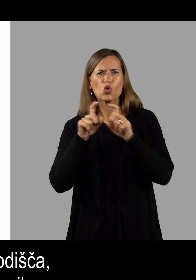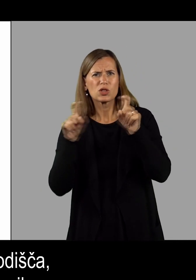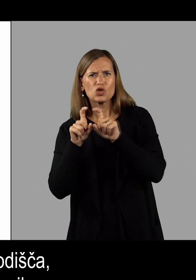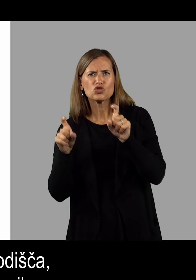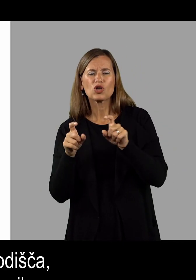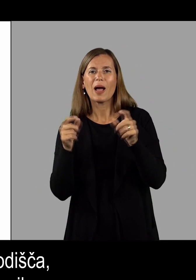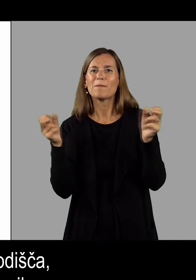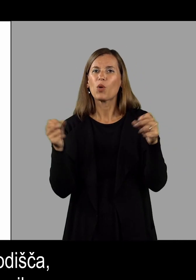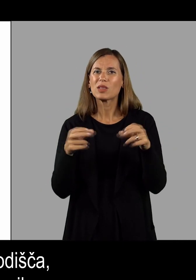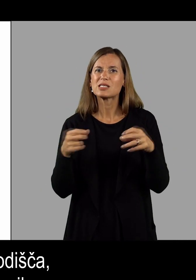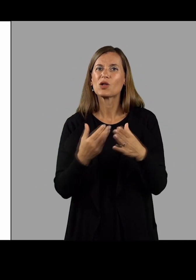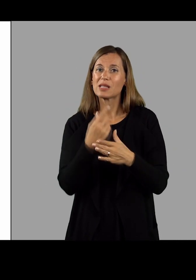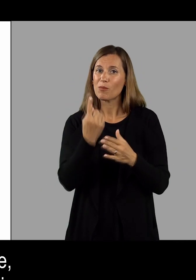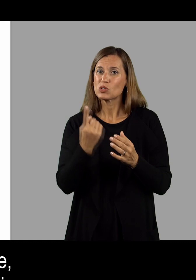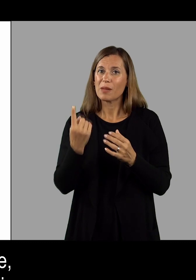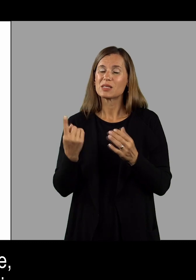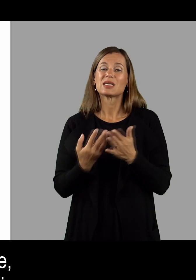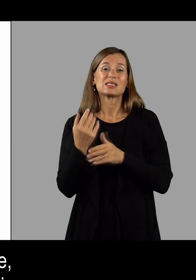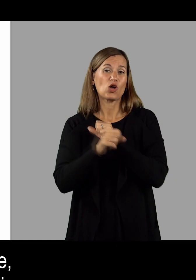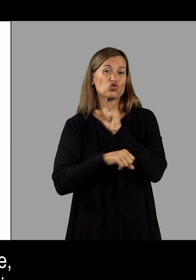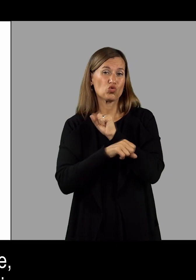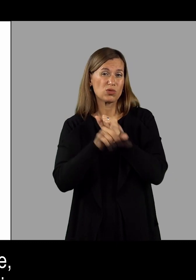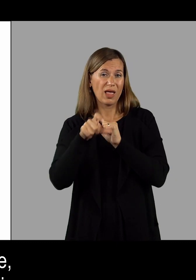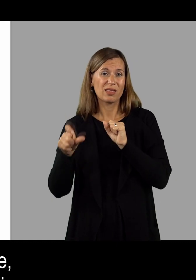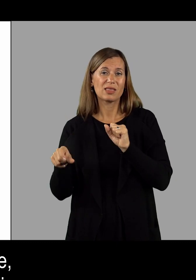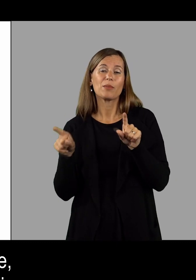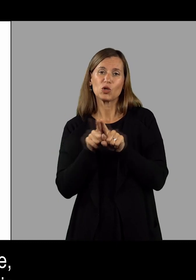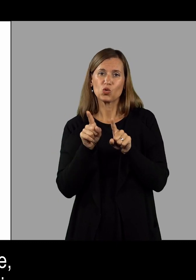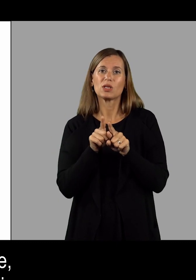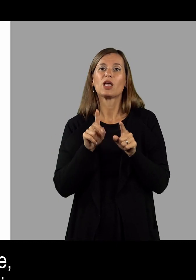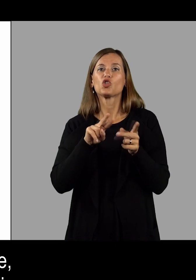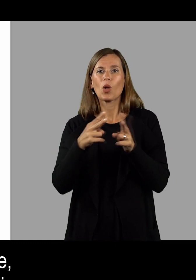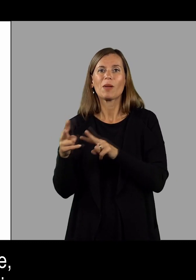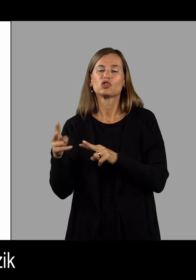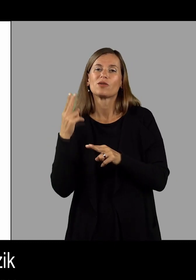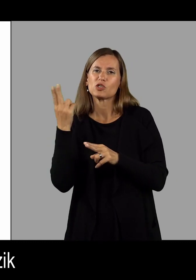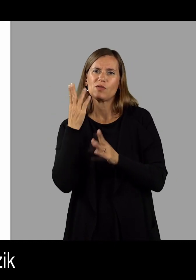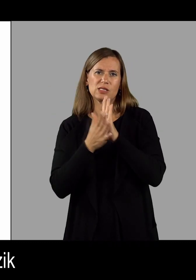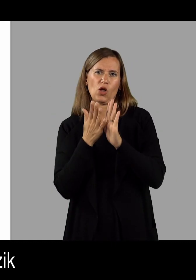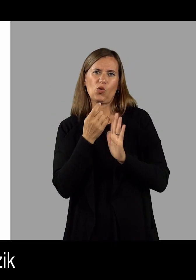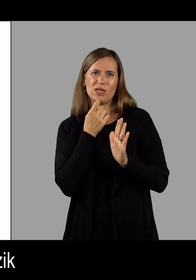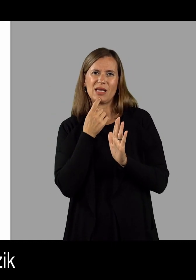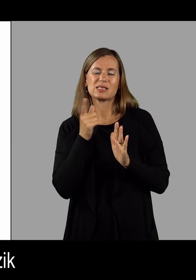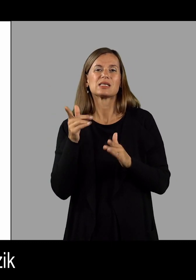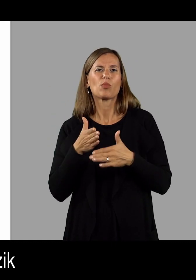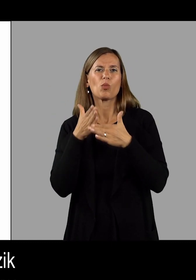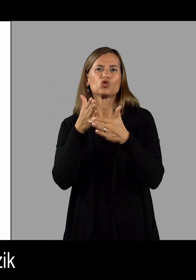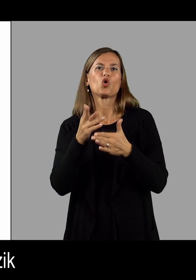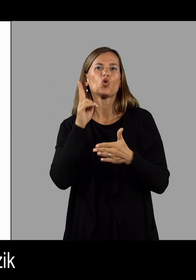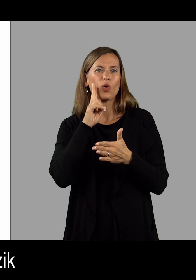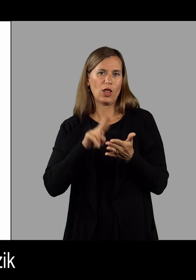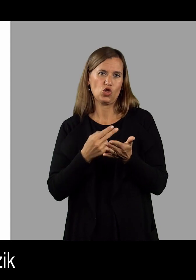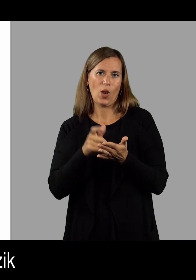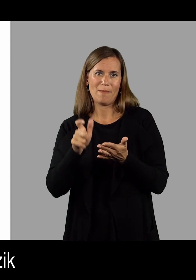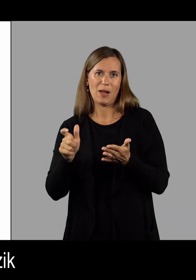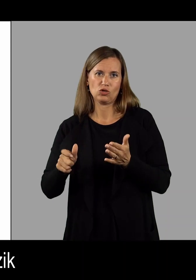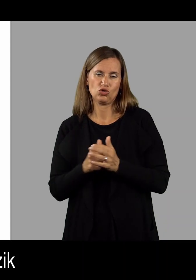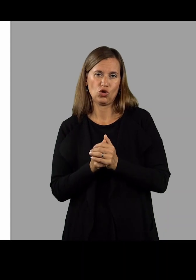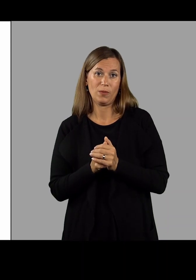cilj našega projekta ABC podnaslavljanje? Da izvajamo dejavnost podnaslavljanja v živo za televizijske programe,